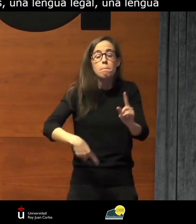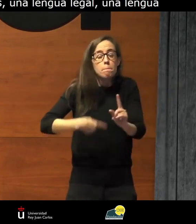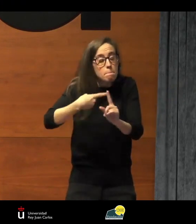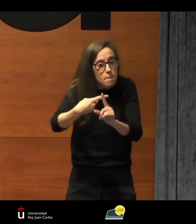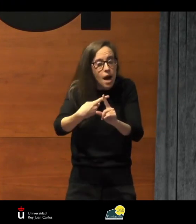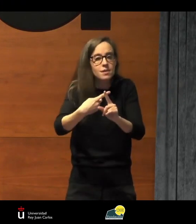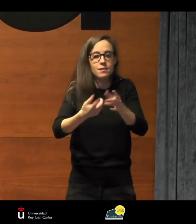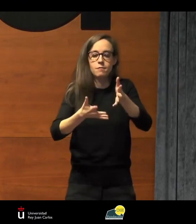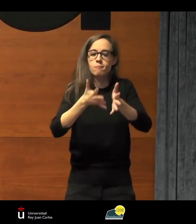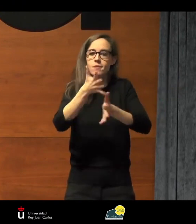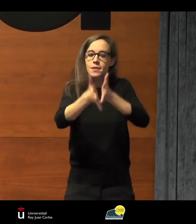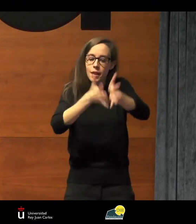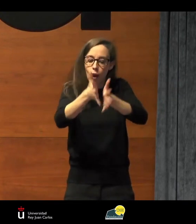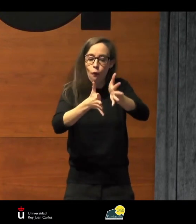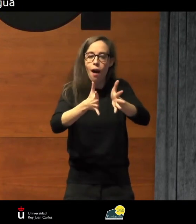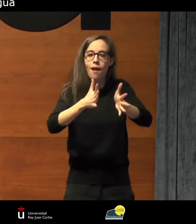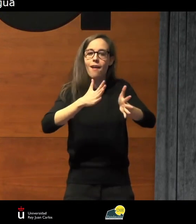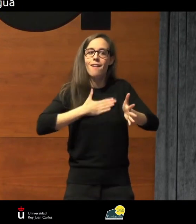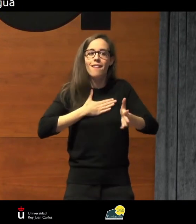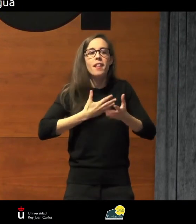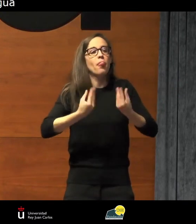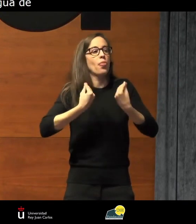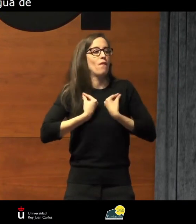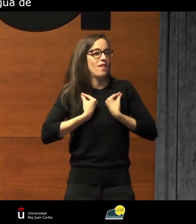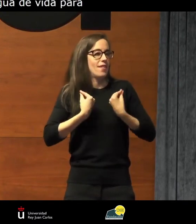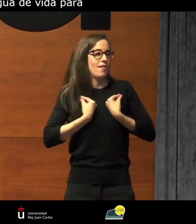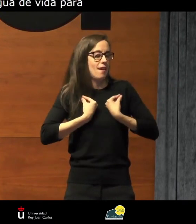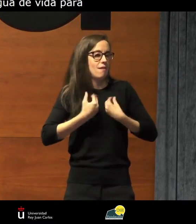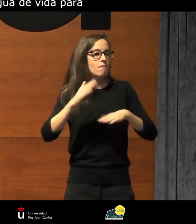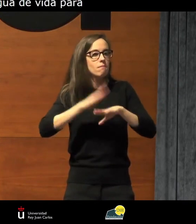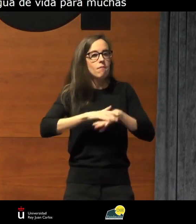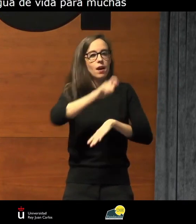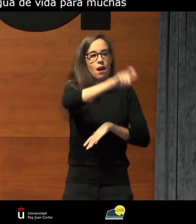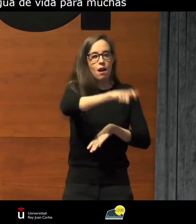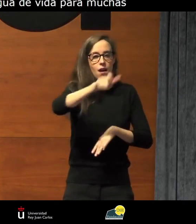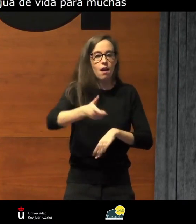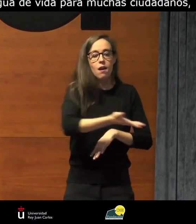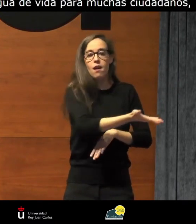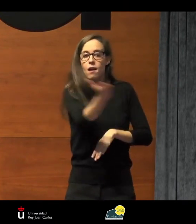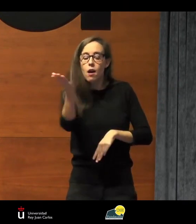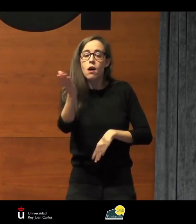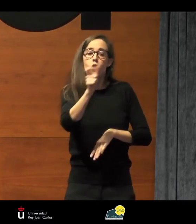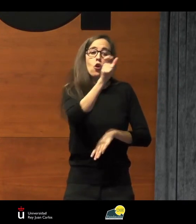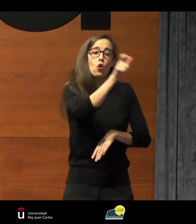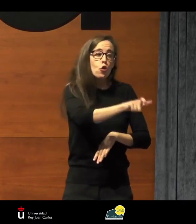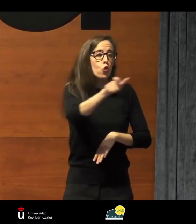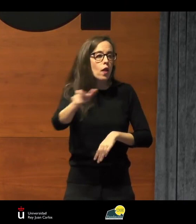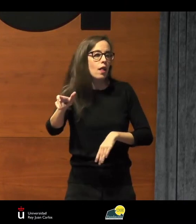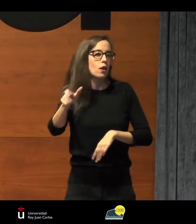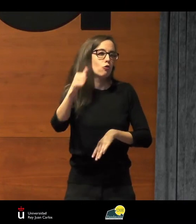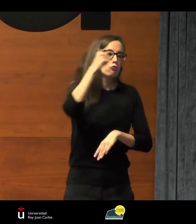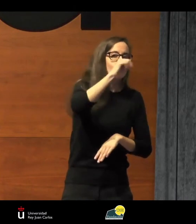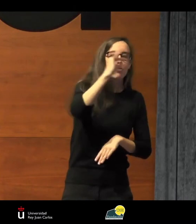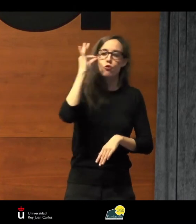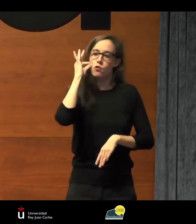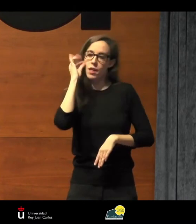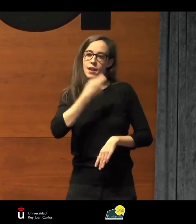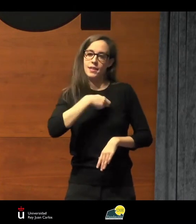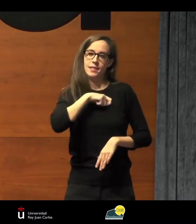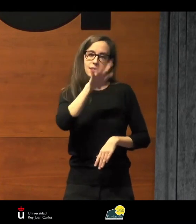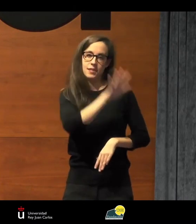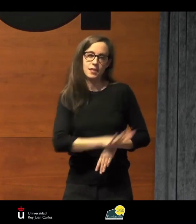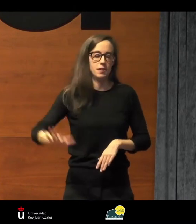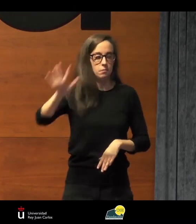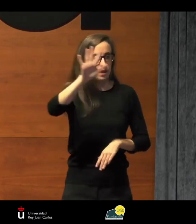de vida para muchas ciudadanas, para muchos ciudadanos de este país. También lo